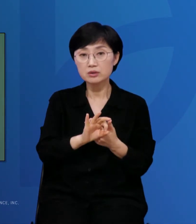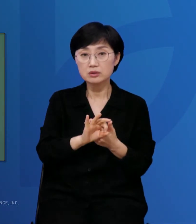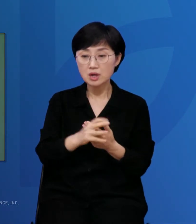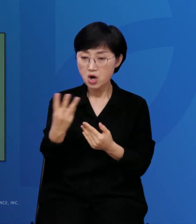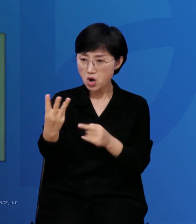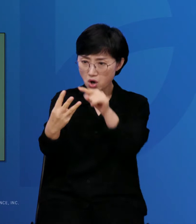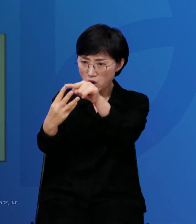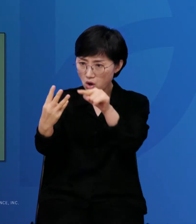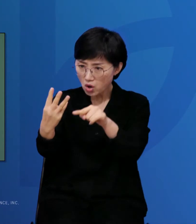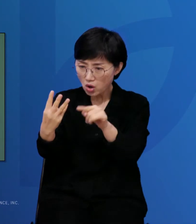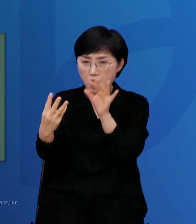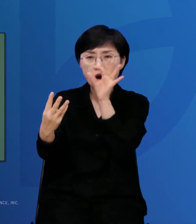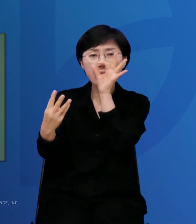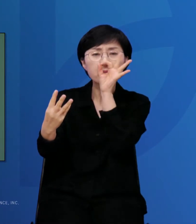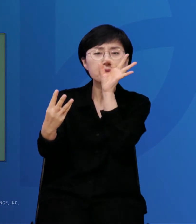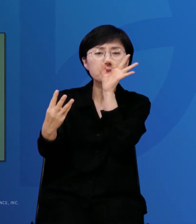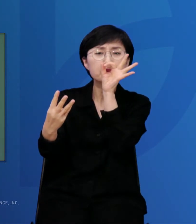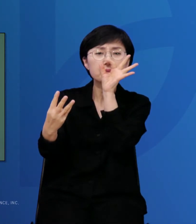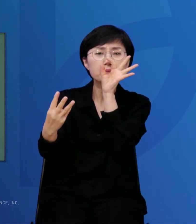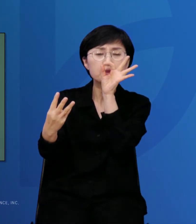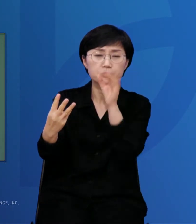거예요.